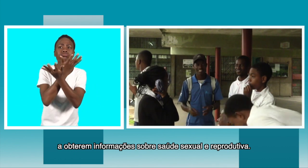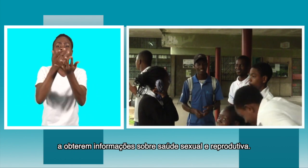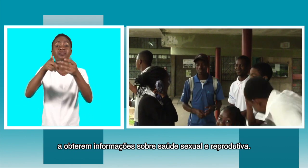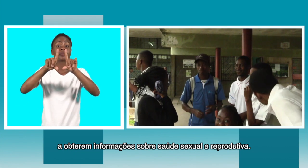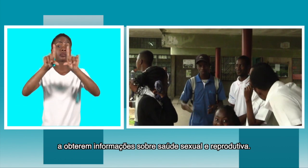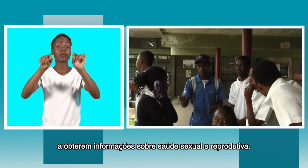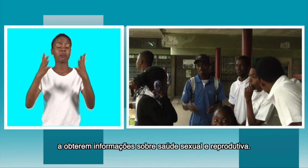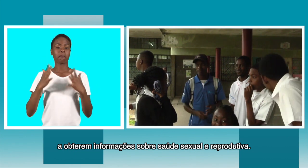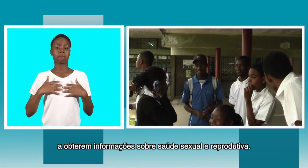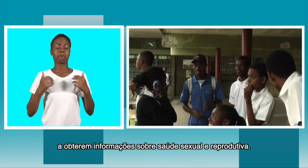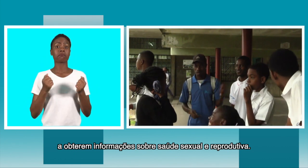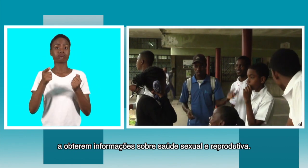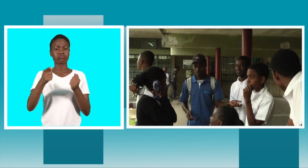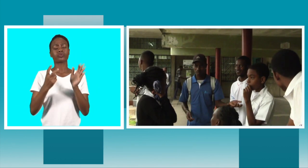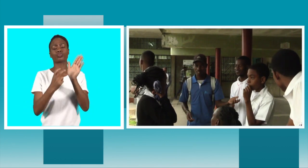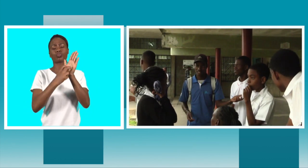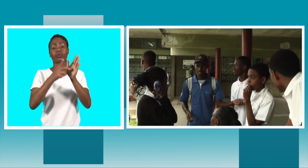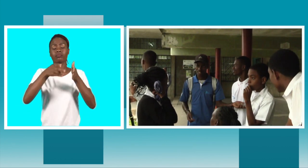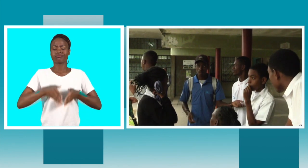saúde sexual e reprodutiva.